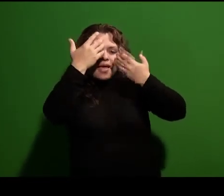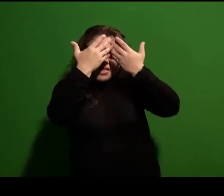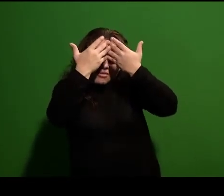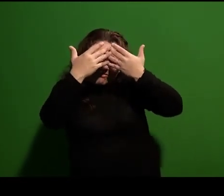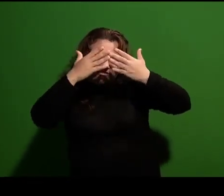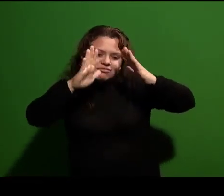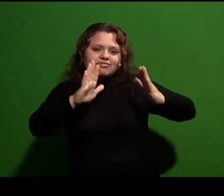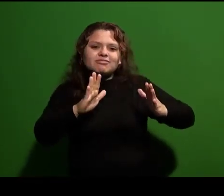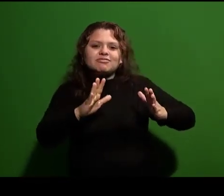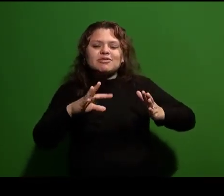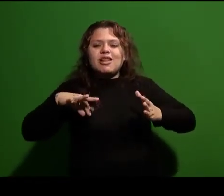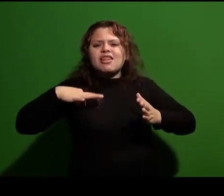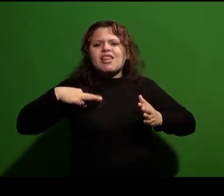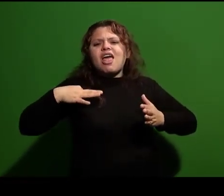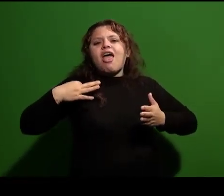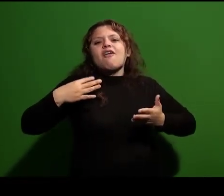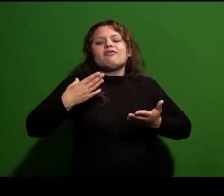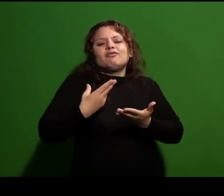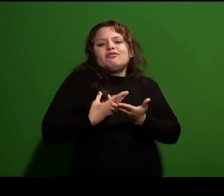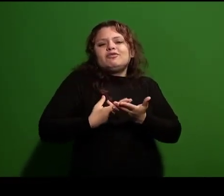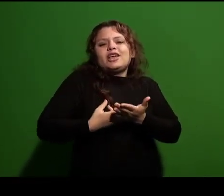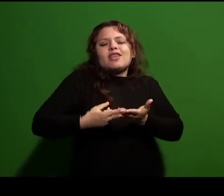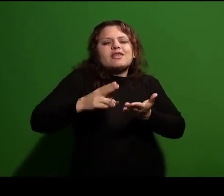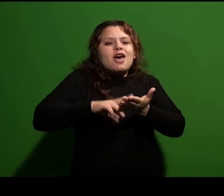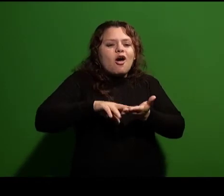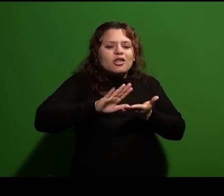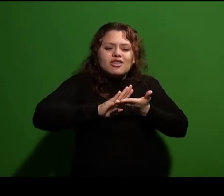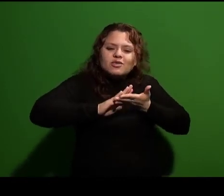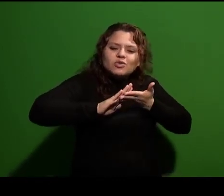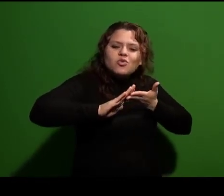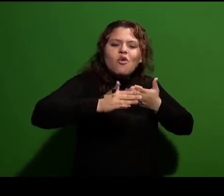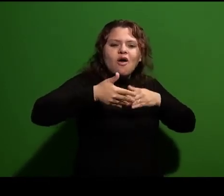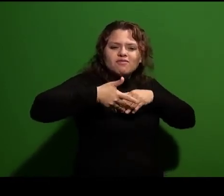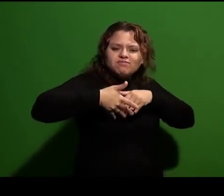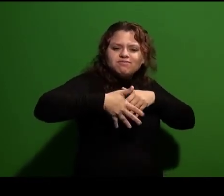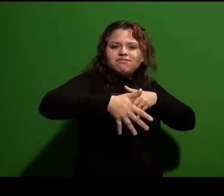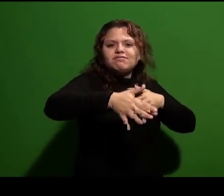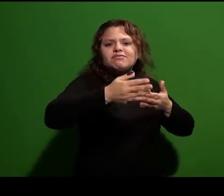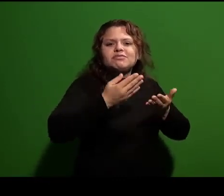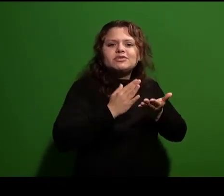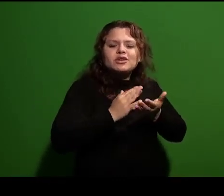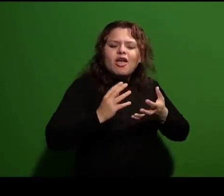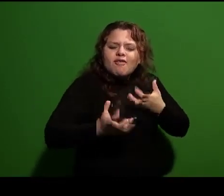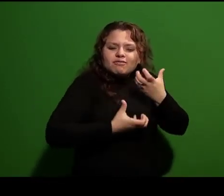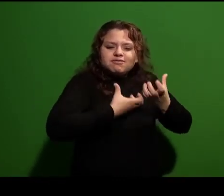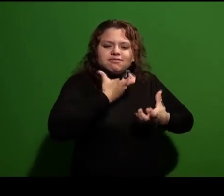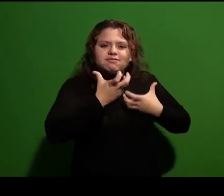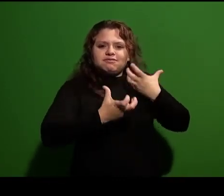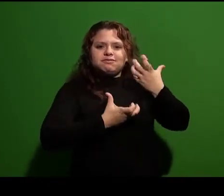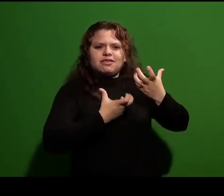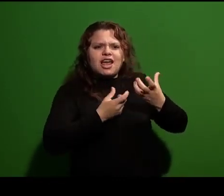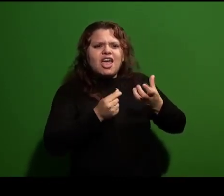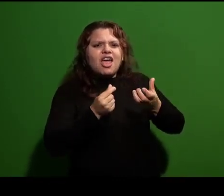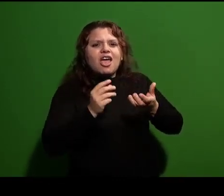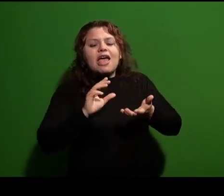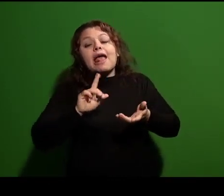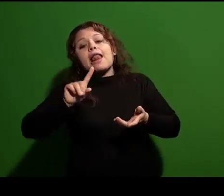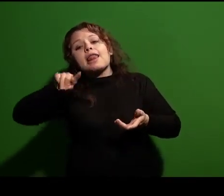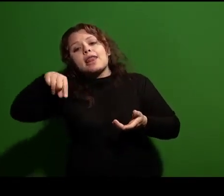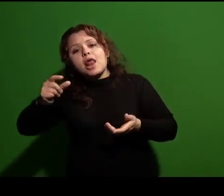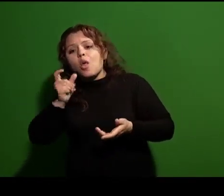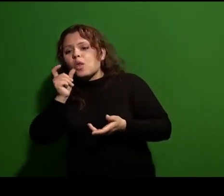mente y del corazón, una resurrección de la muerte espiritual. La reforma significa